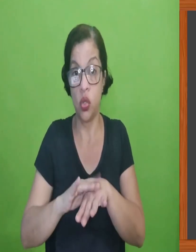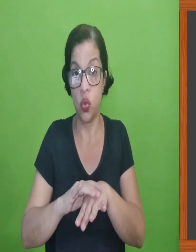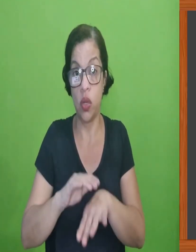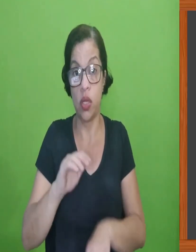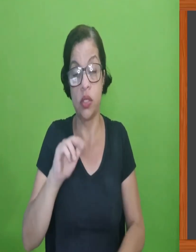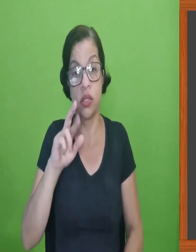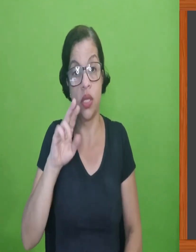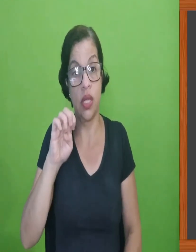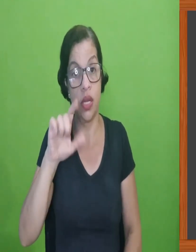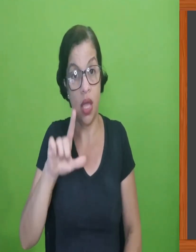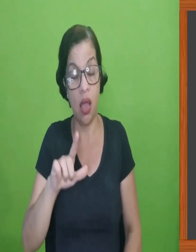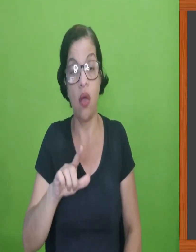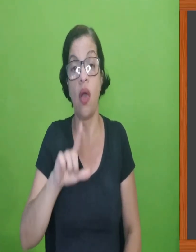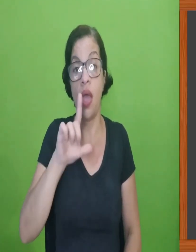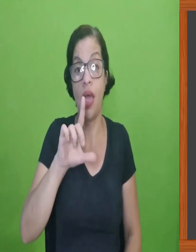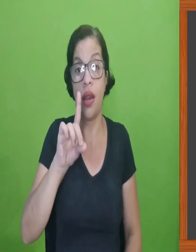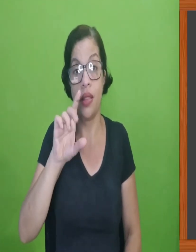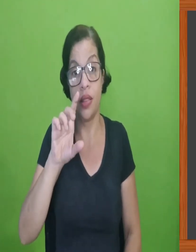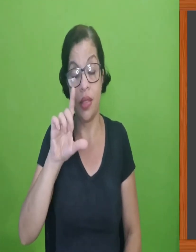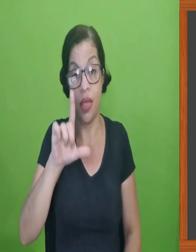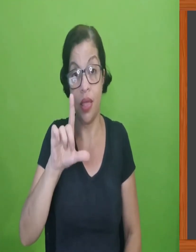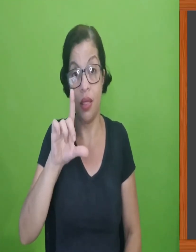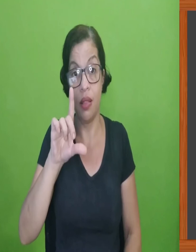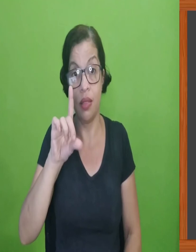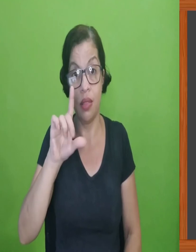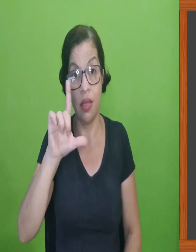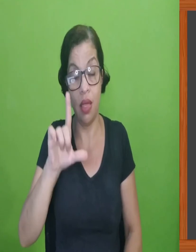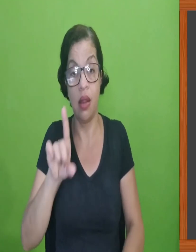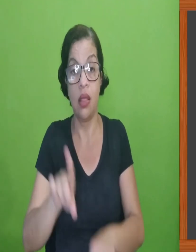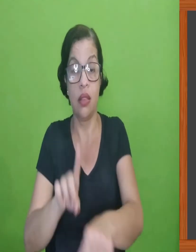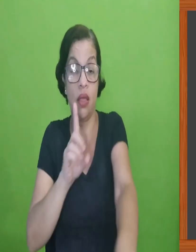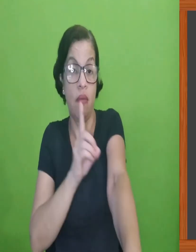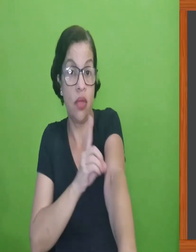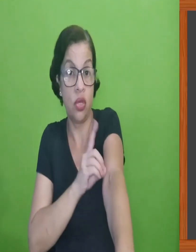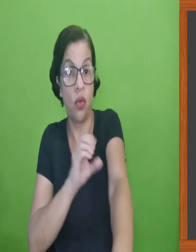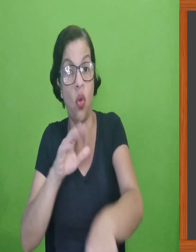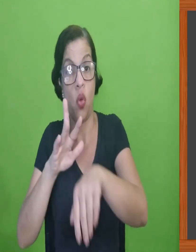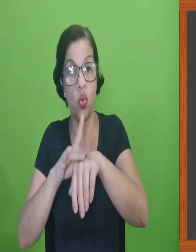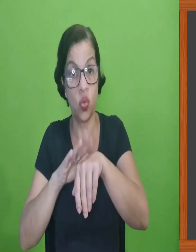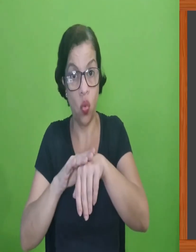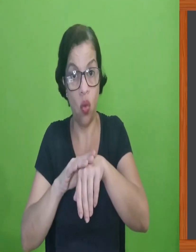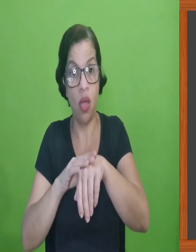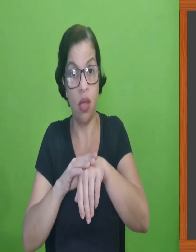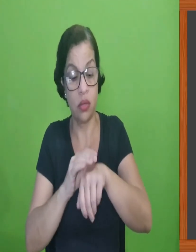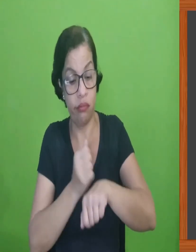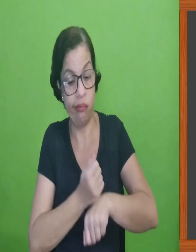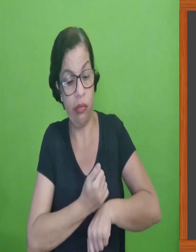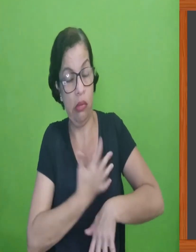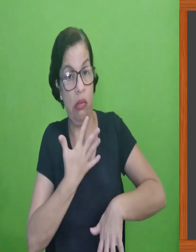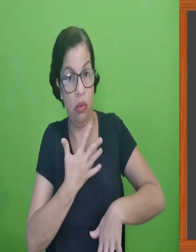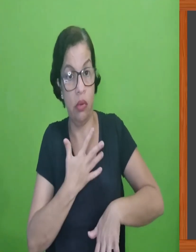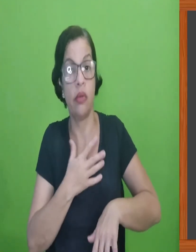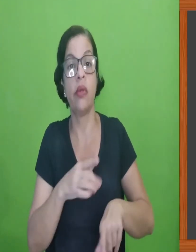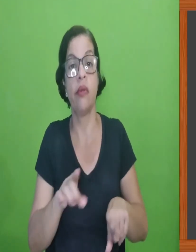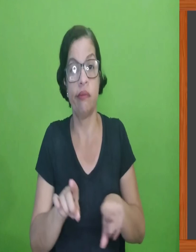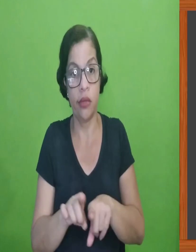LDL colesterol elevado e diabéticos com estratificadores de risco ou doença aterosclerótica subclínica